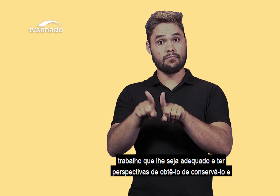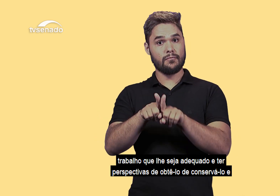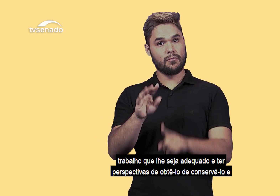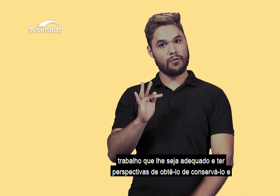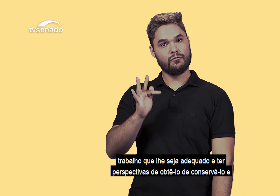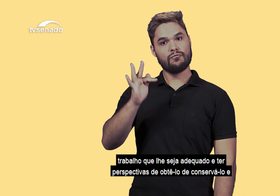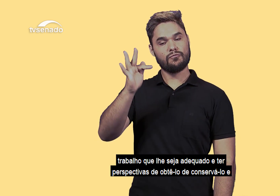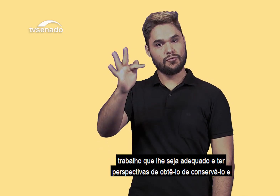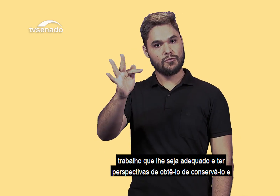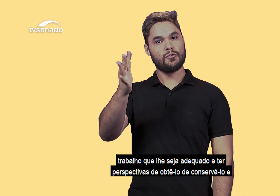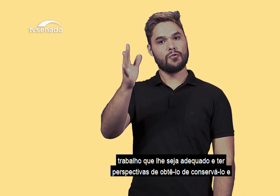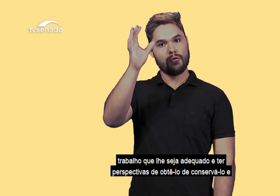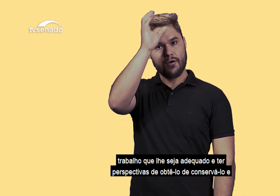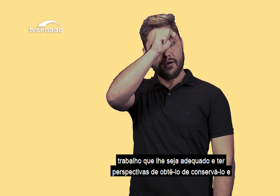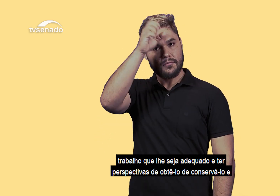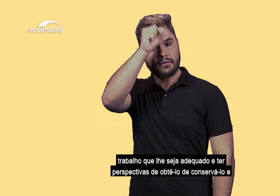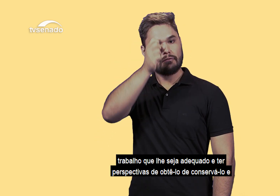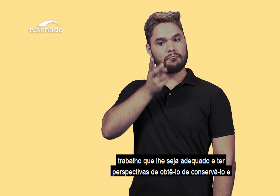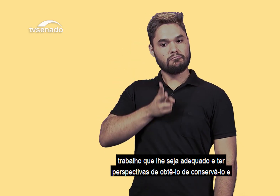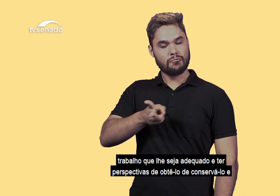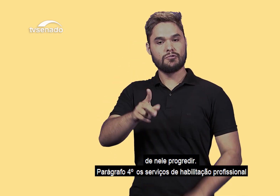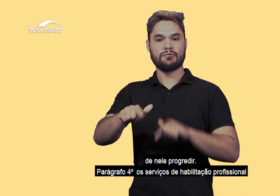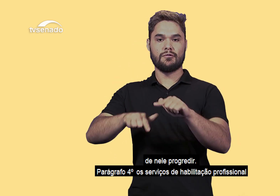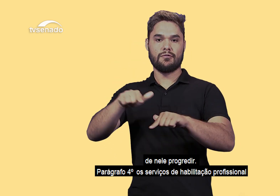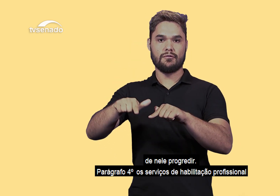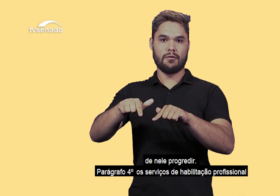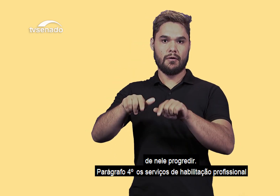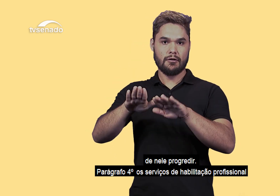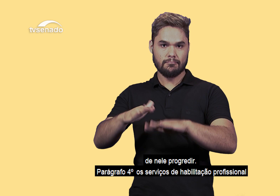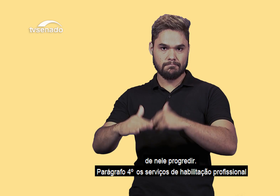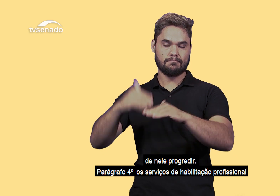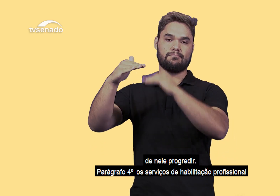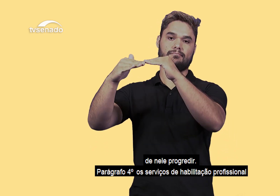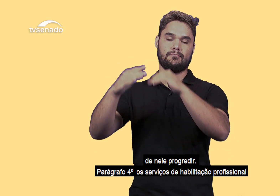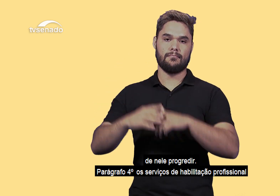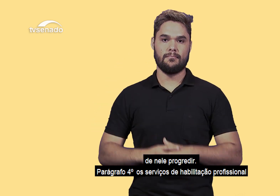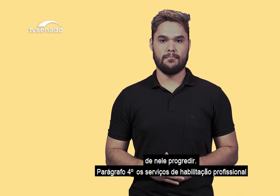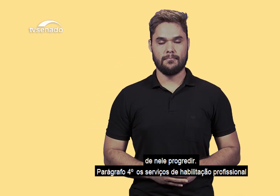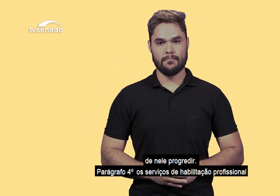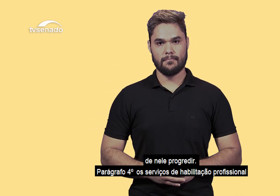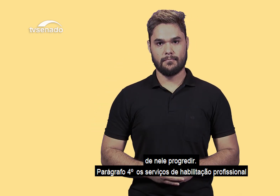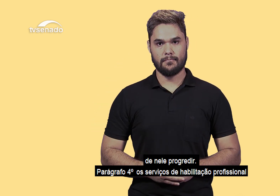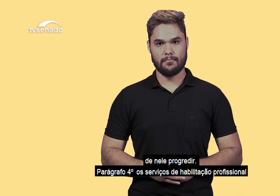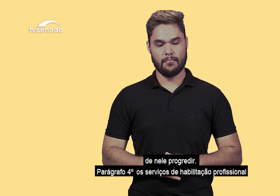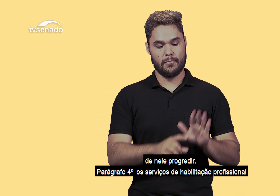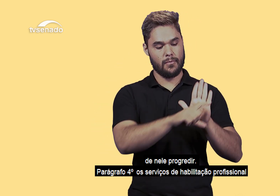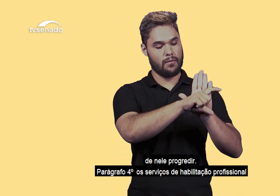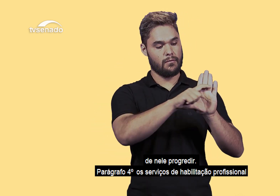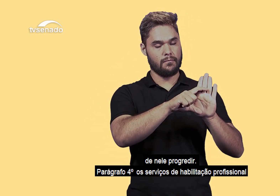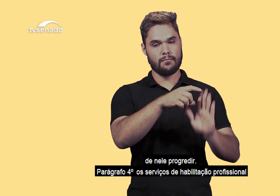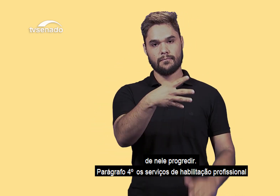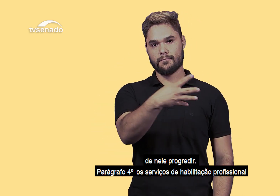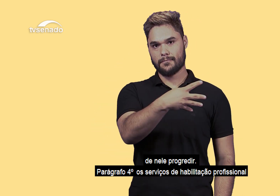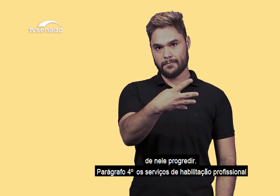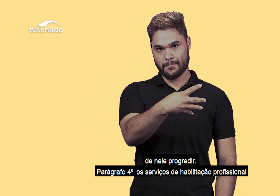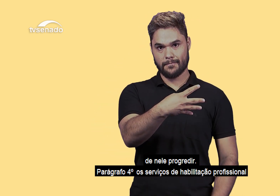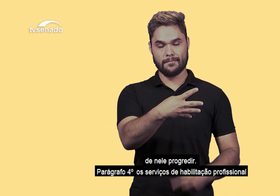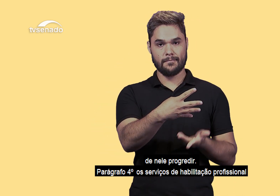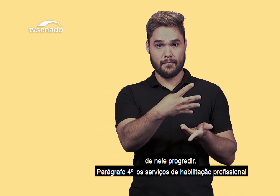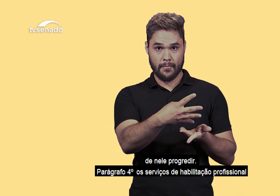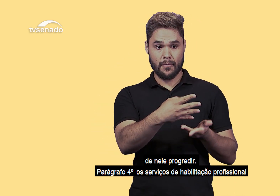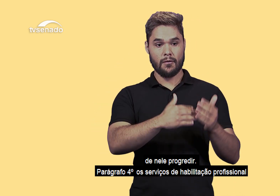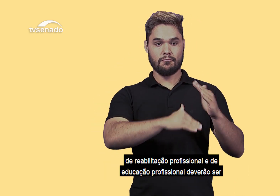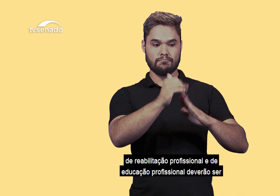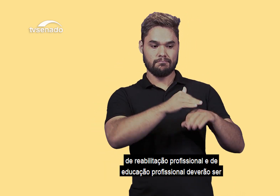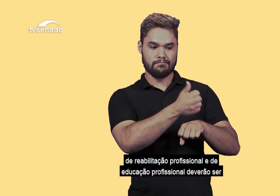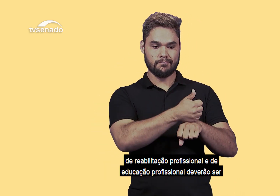perspectivas de obtê-lo, de conservá-lo e de nele progredir. Parágrafo 4º. Os serviços